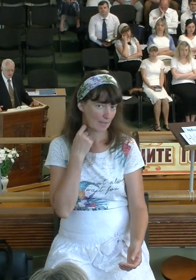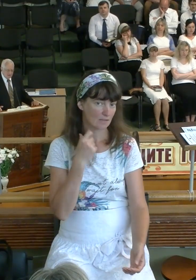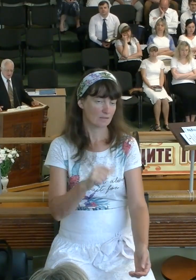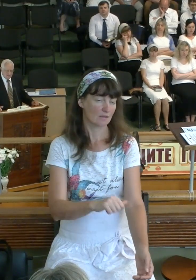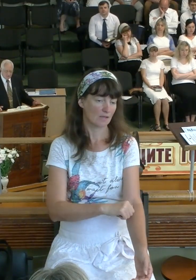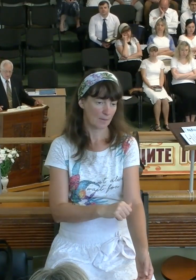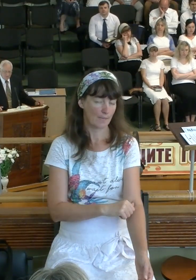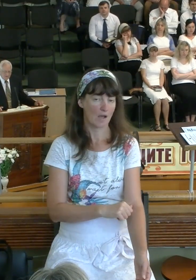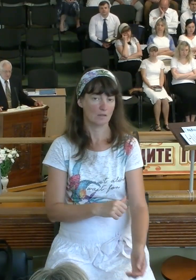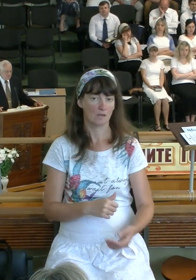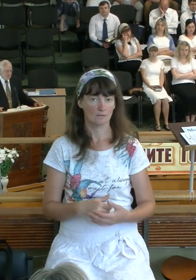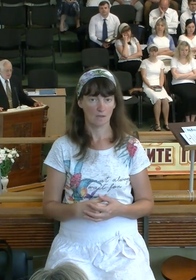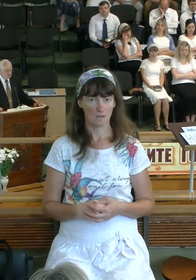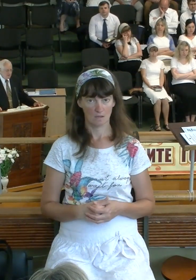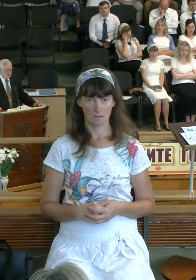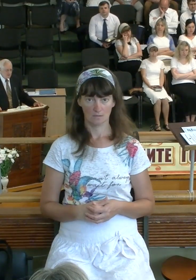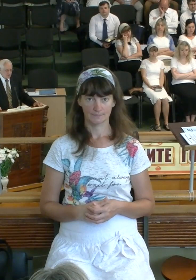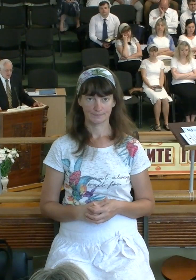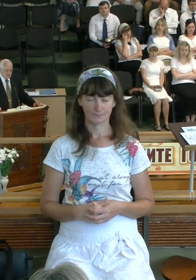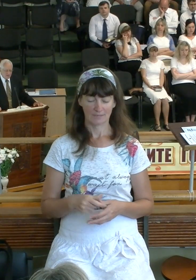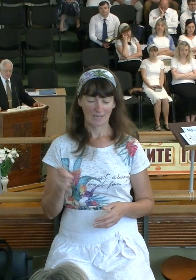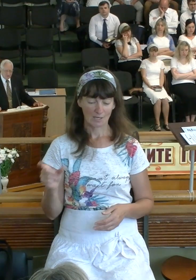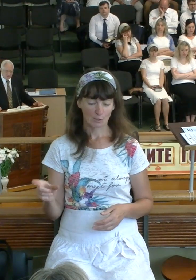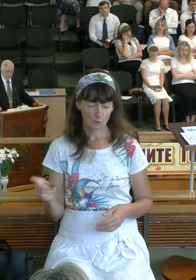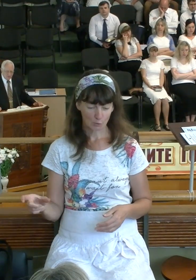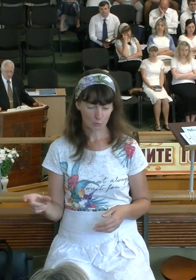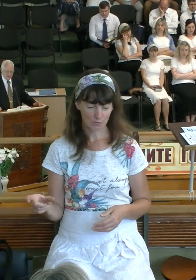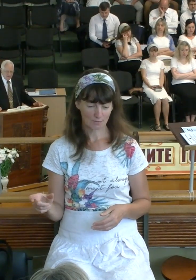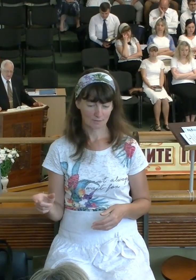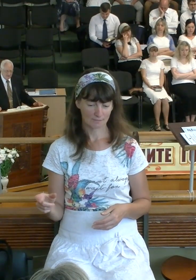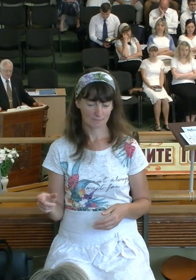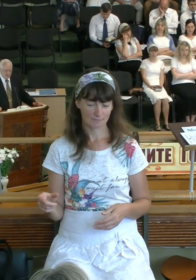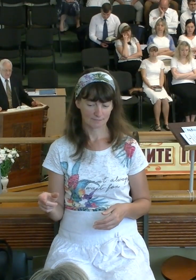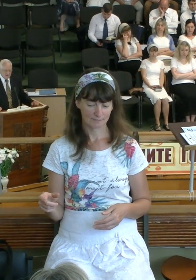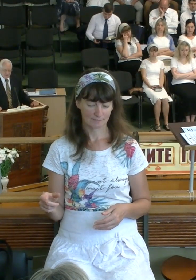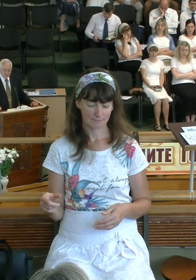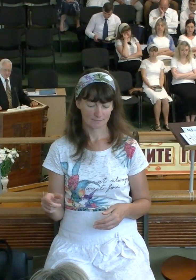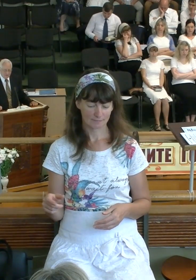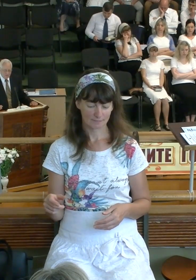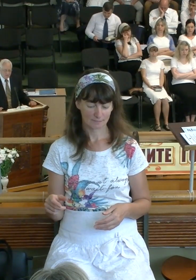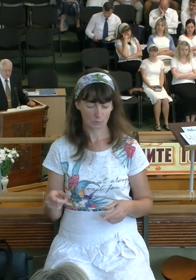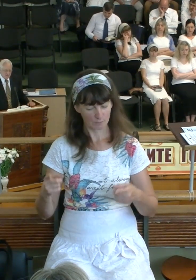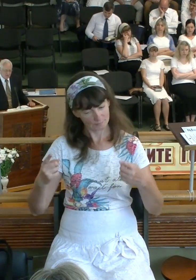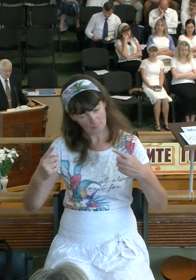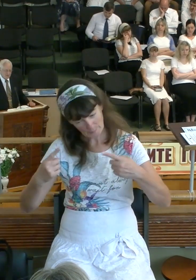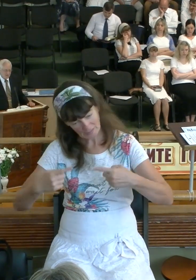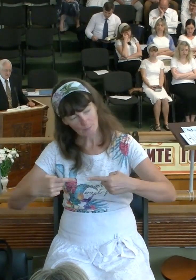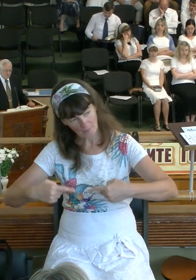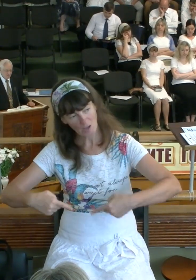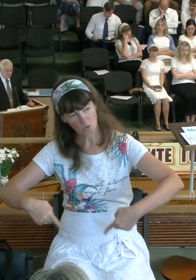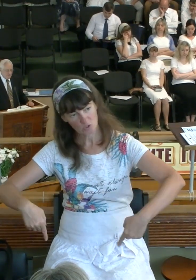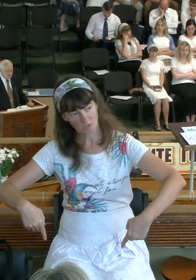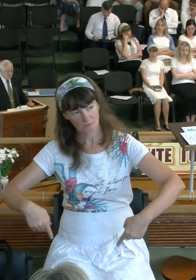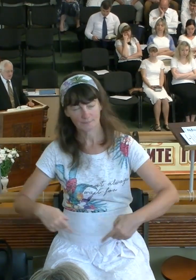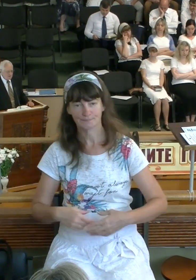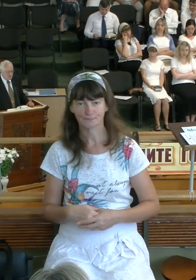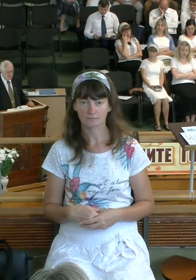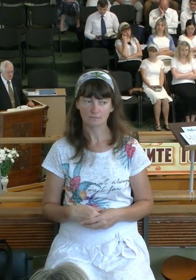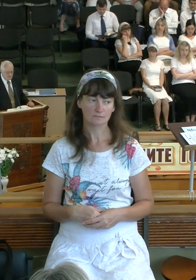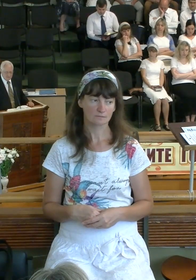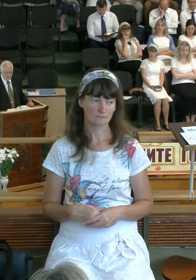алкоголиков, так много в этом мире людей, которые идут на дно, стремительно идут на дно.